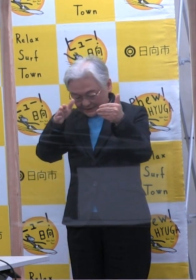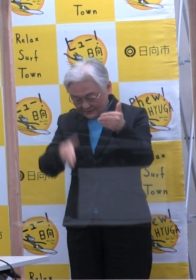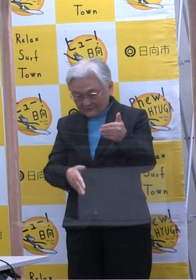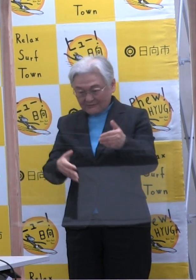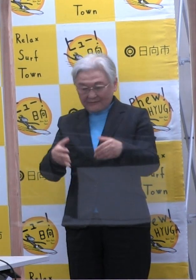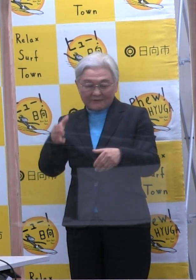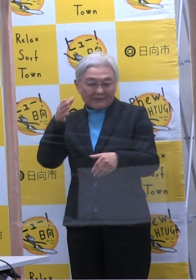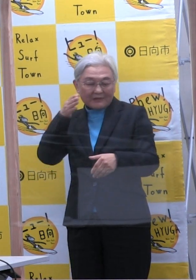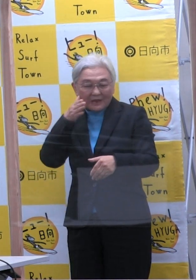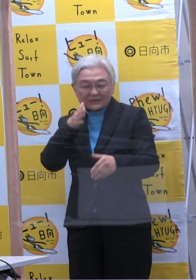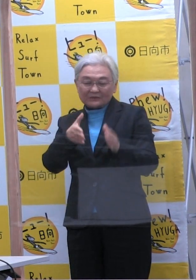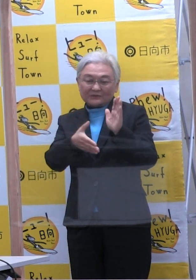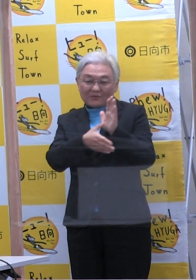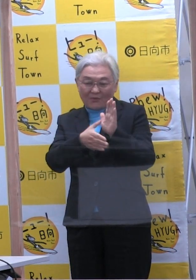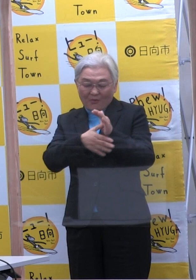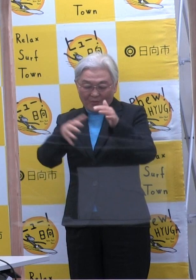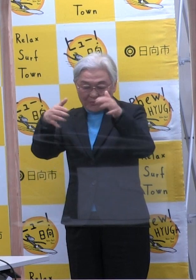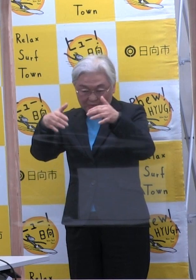詳細については